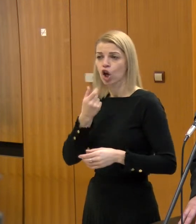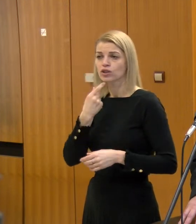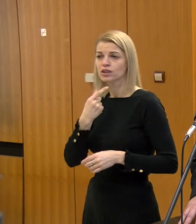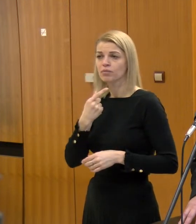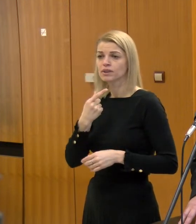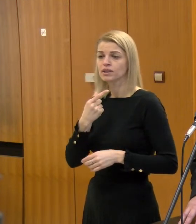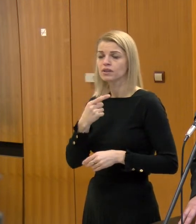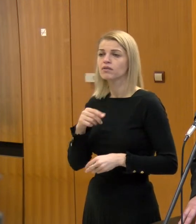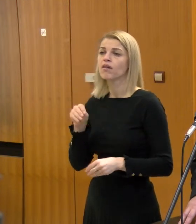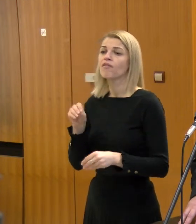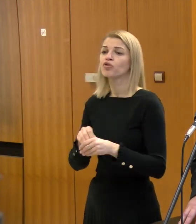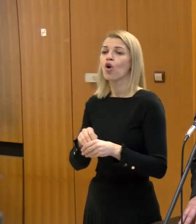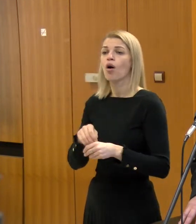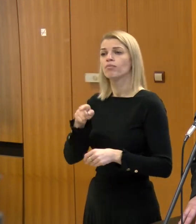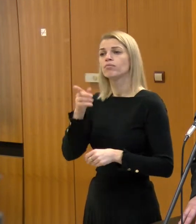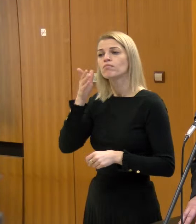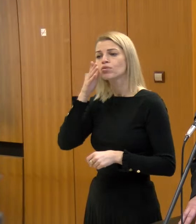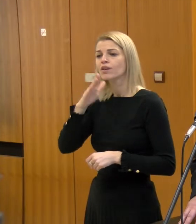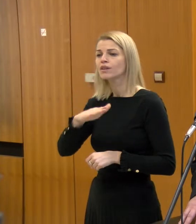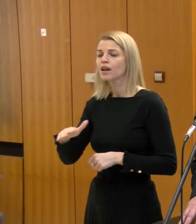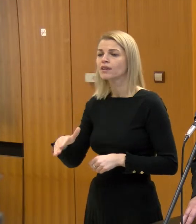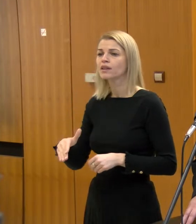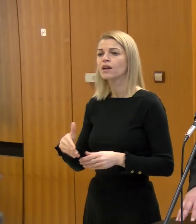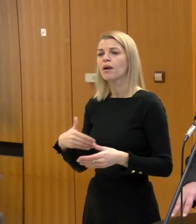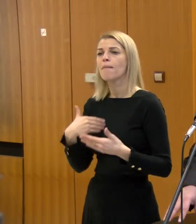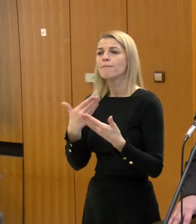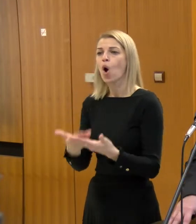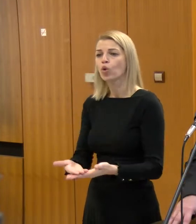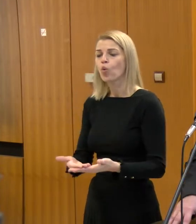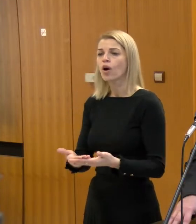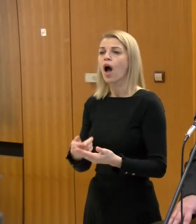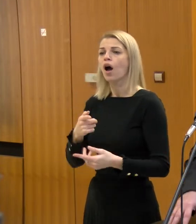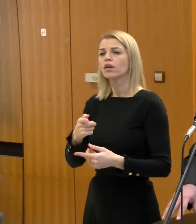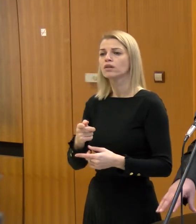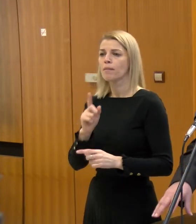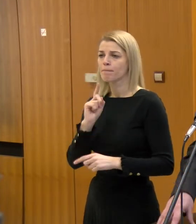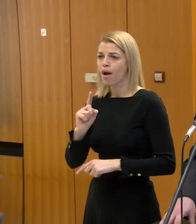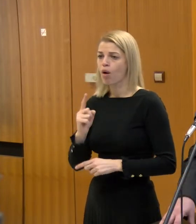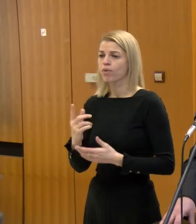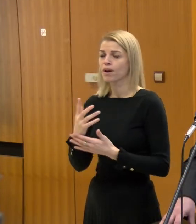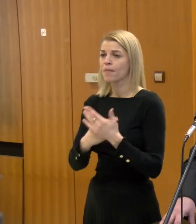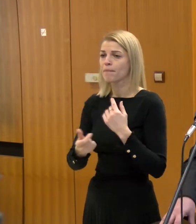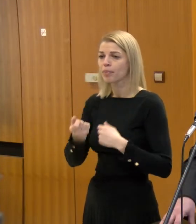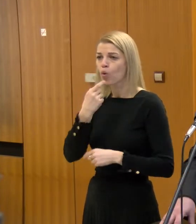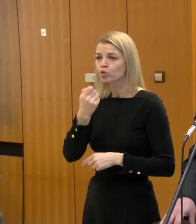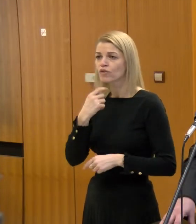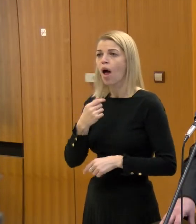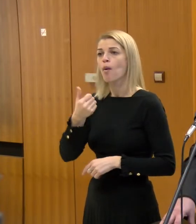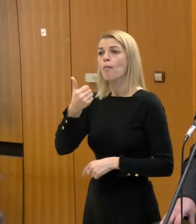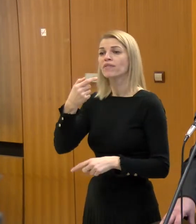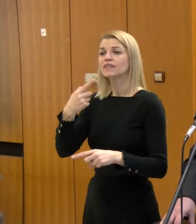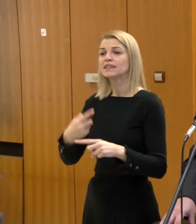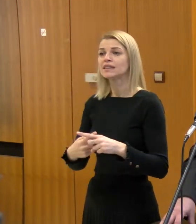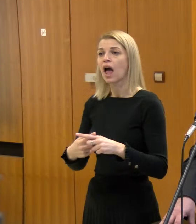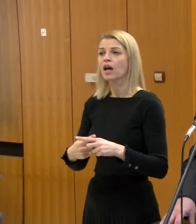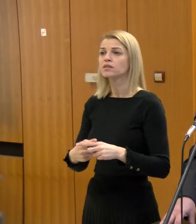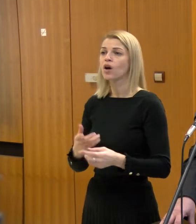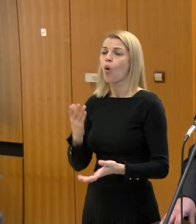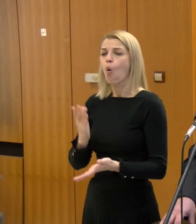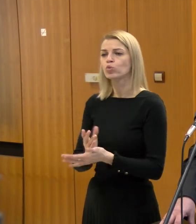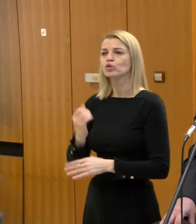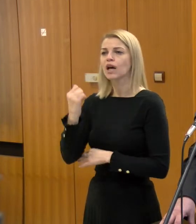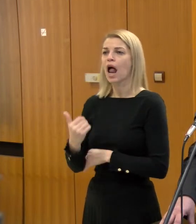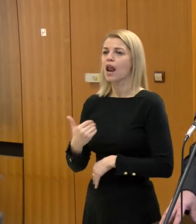spôsobom, že budete deti ponúkať k tomu, aby ju používali, aby mali prvý sex už na základnej